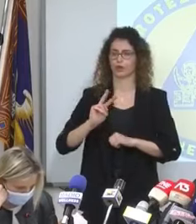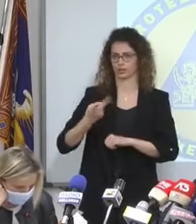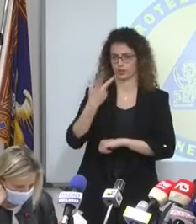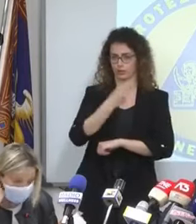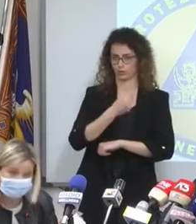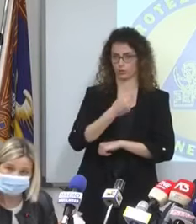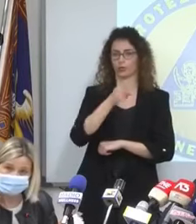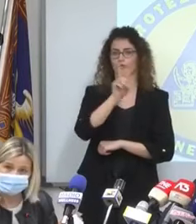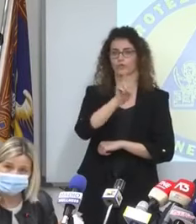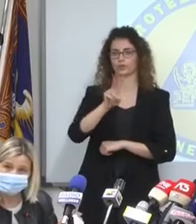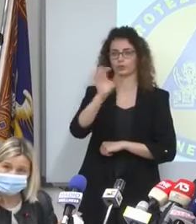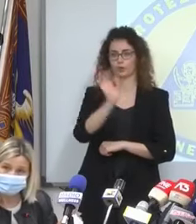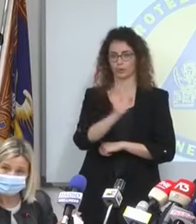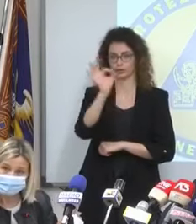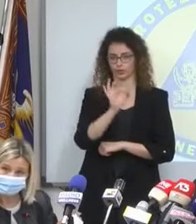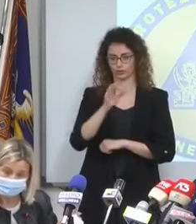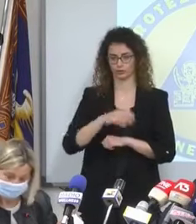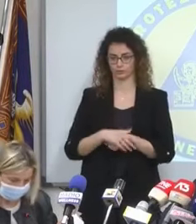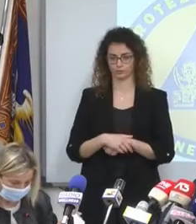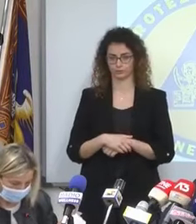completi 22%.